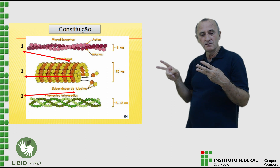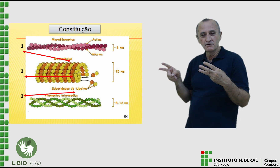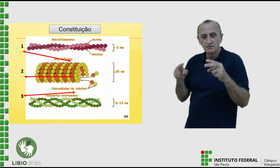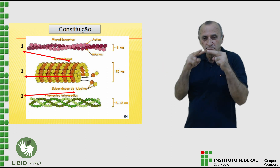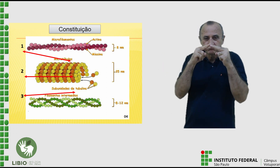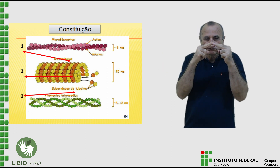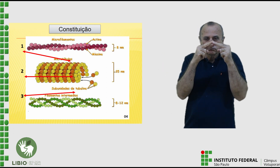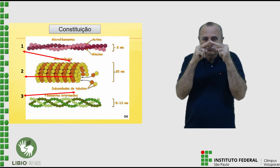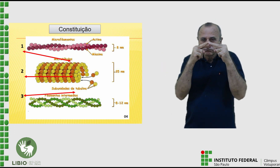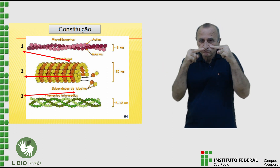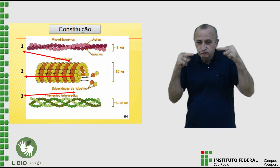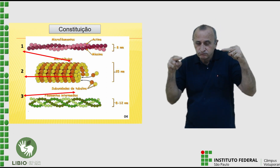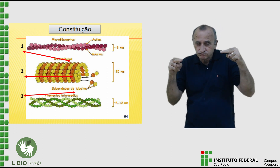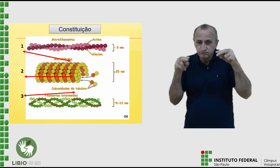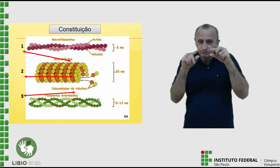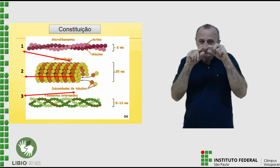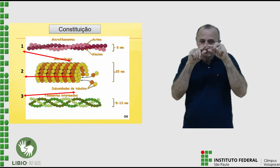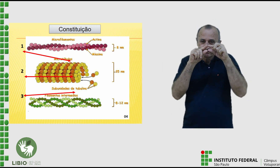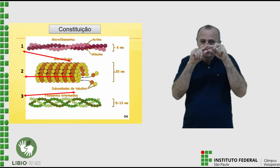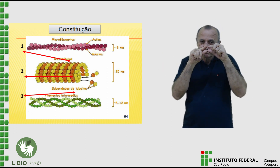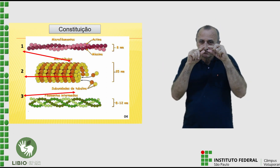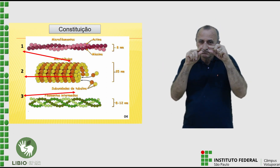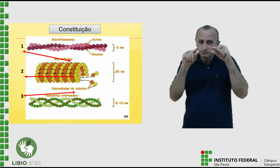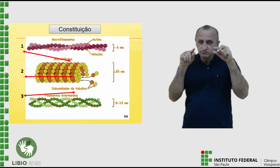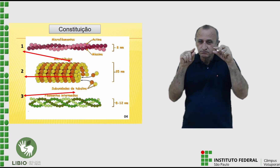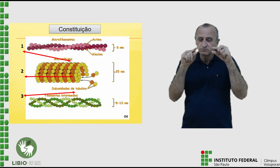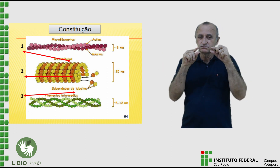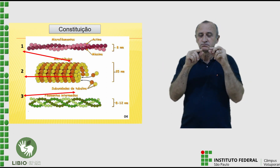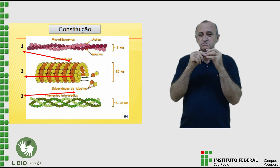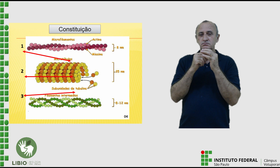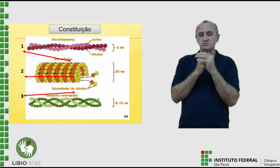E veja o número 3, filamentos